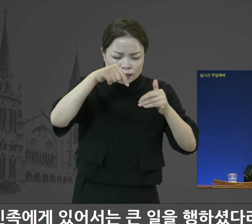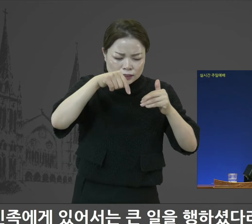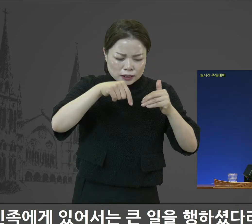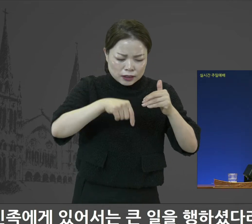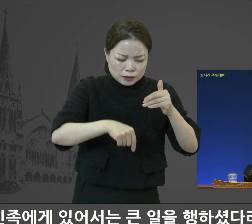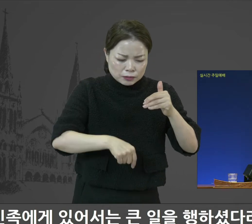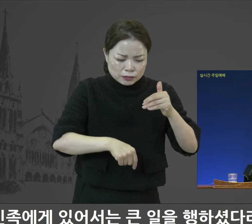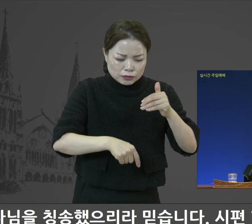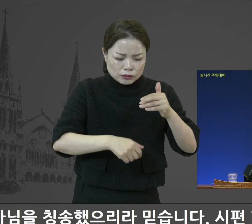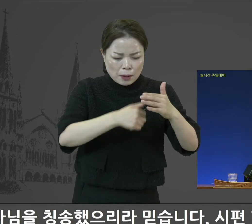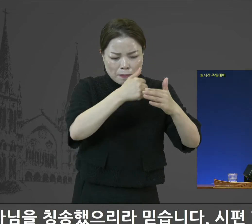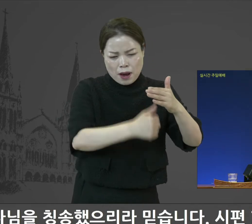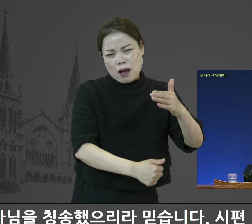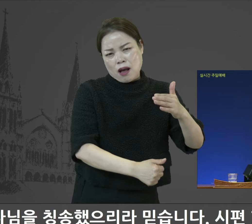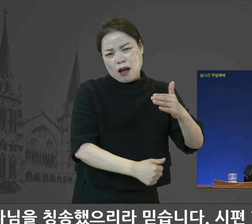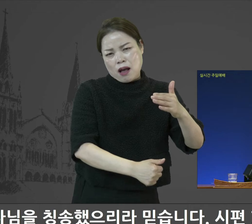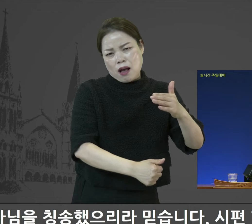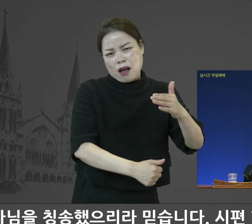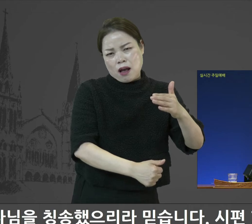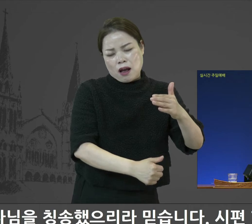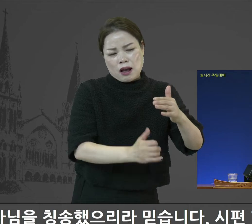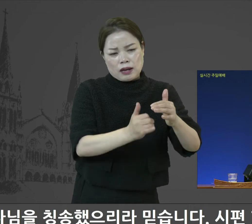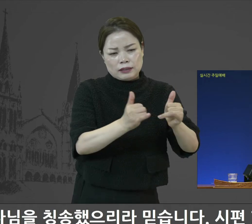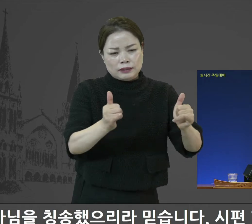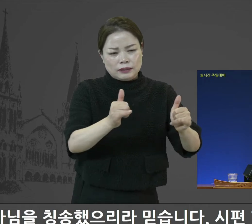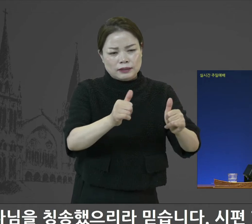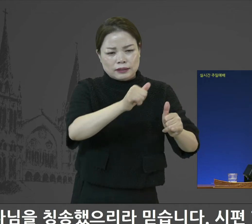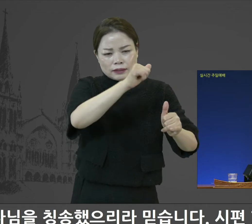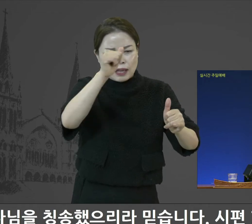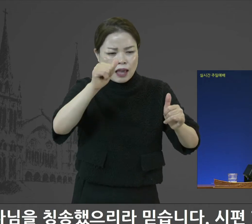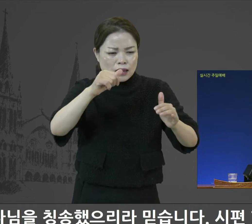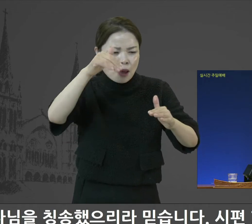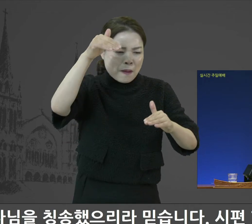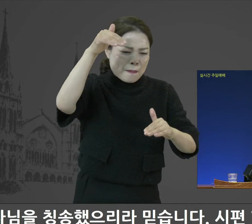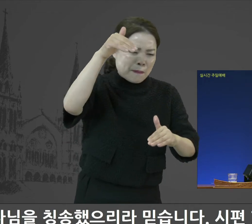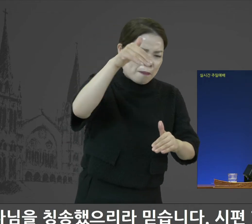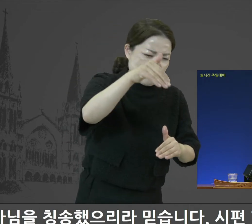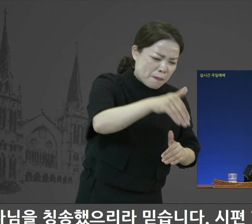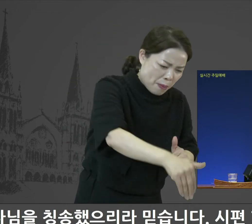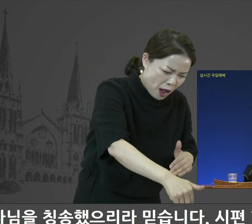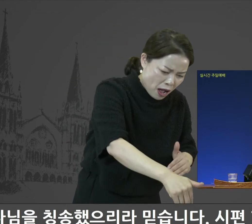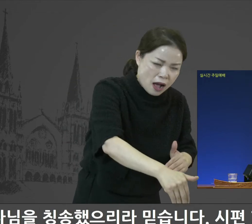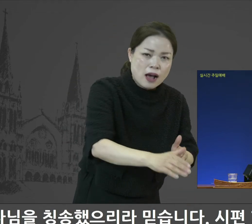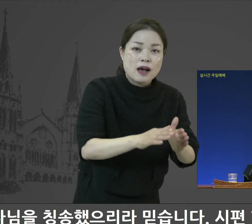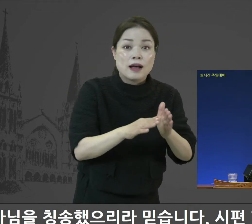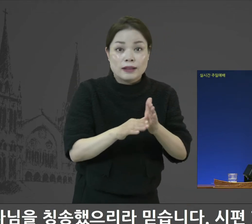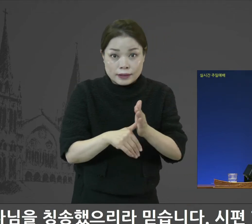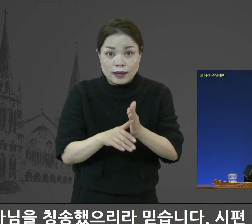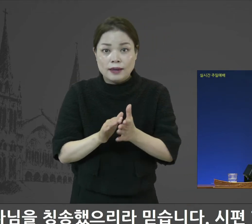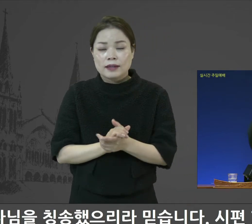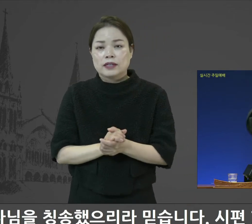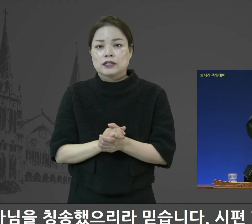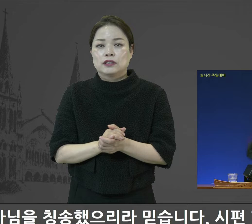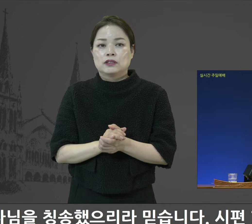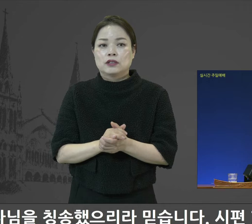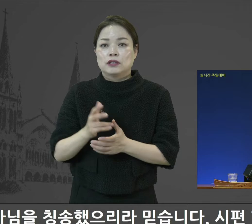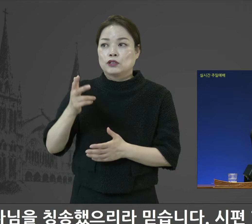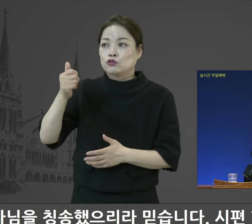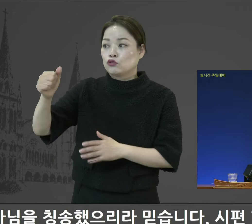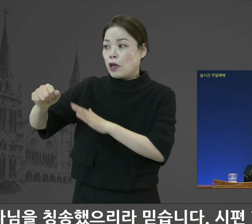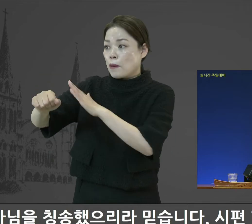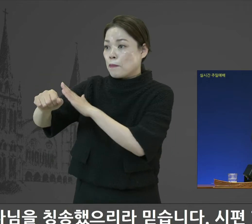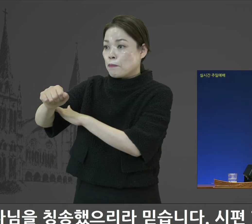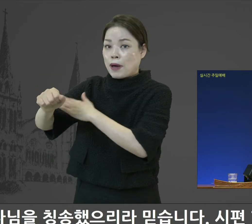때, 내가 인생이 추락하여서 땅끝까지 떨어져 있을 때, 그때 주의